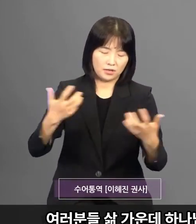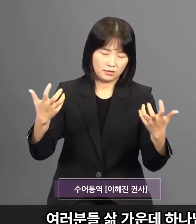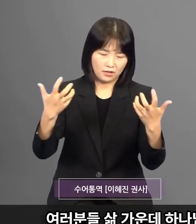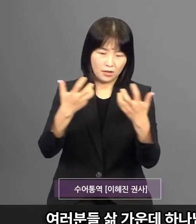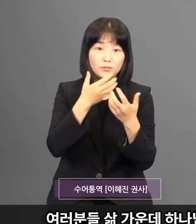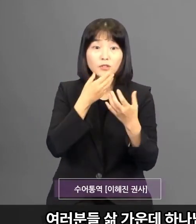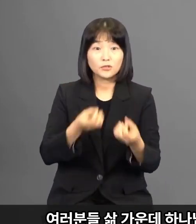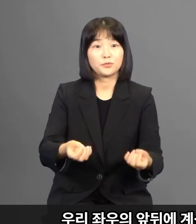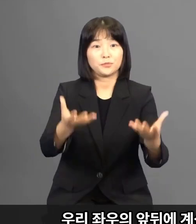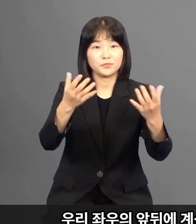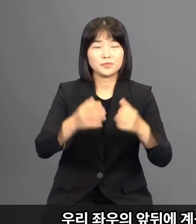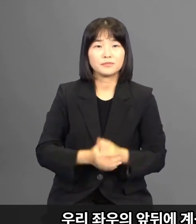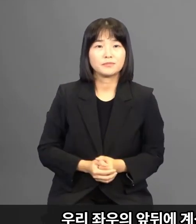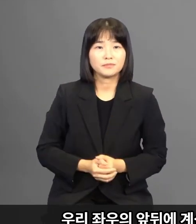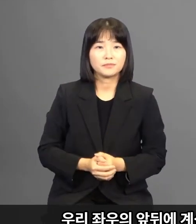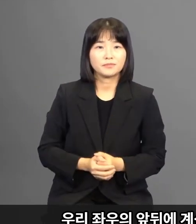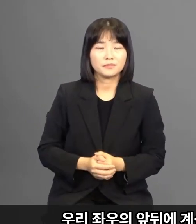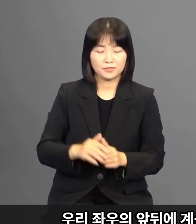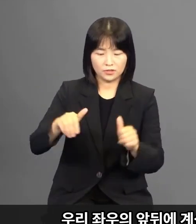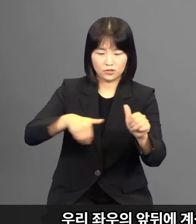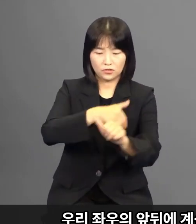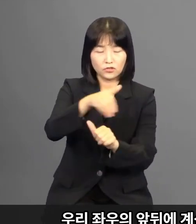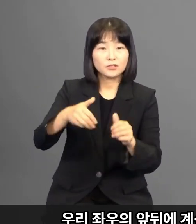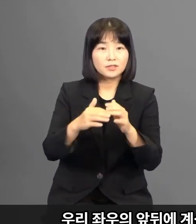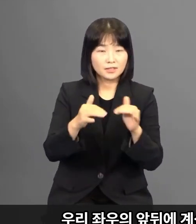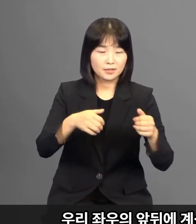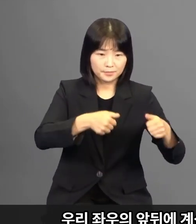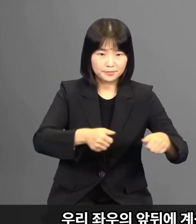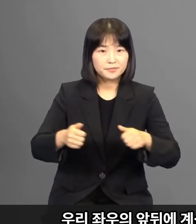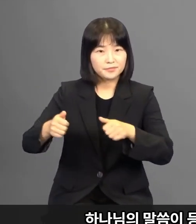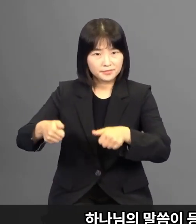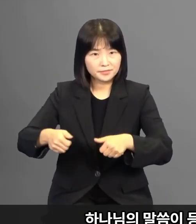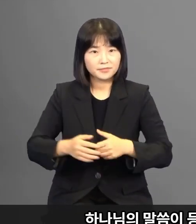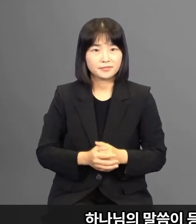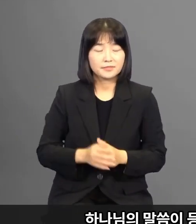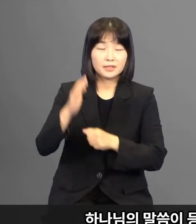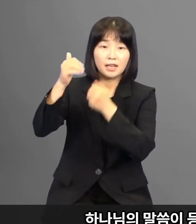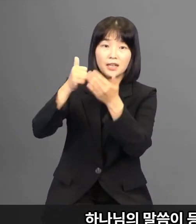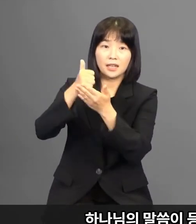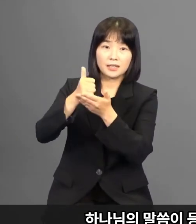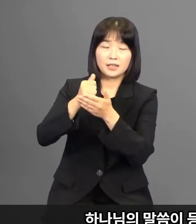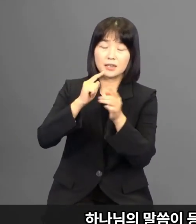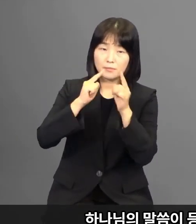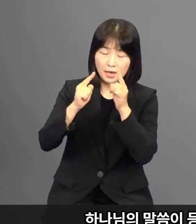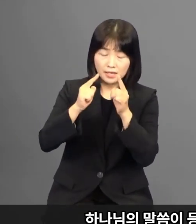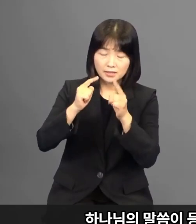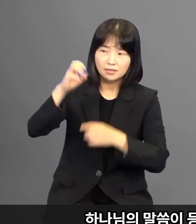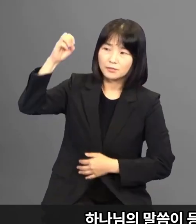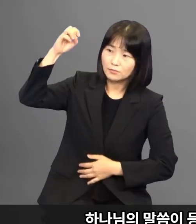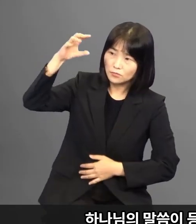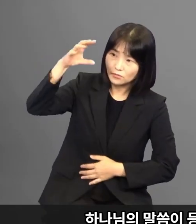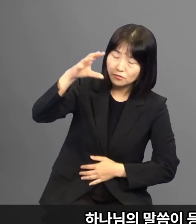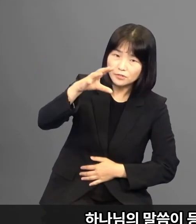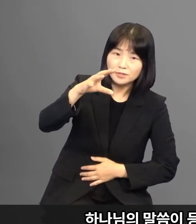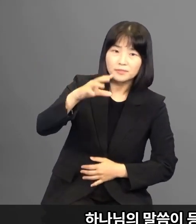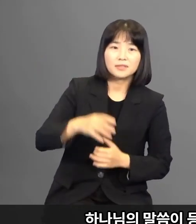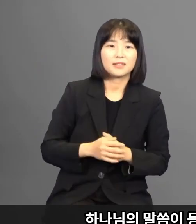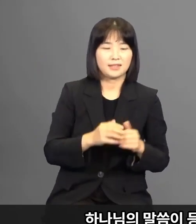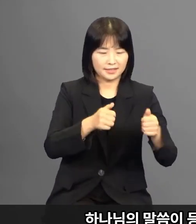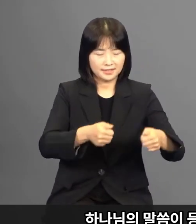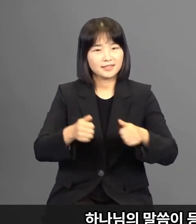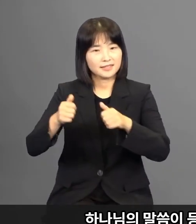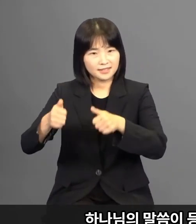넘쳐나시기를 축복합니다. 우리 좌우에 앞에 계신 분들에게 이렇게 인사하겠습니다. 하나님의 말씀이 등불입니다. 우리 인사하겠습니다.